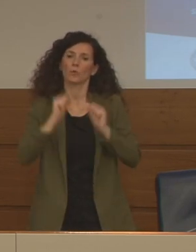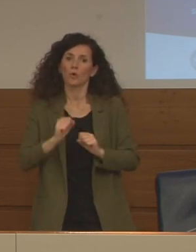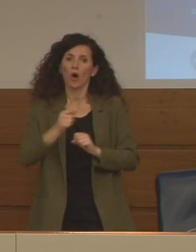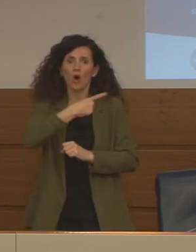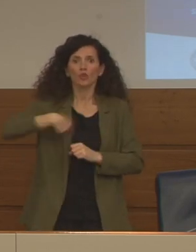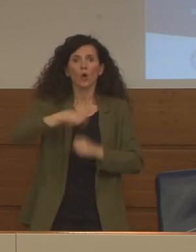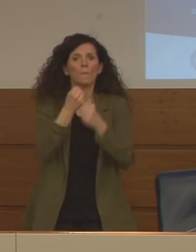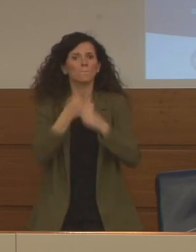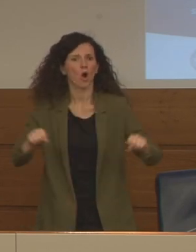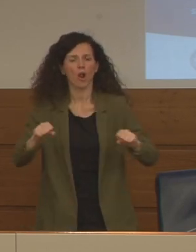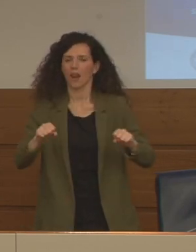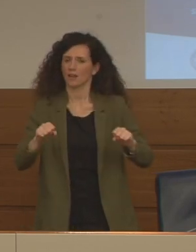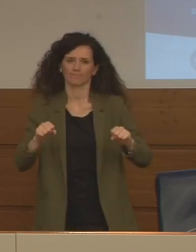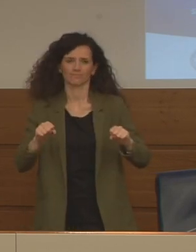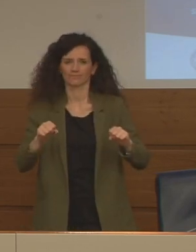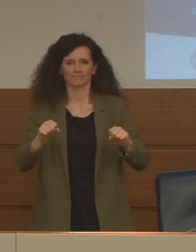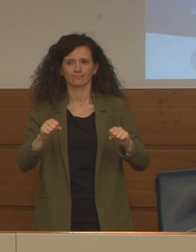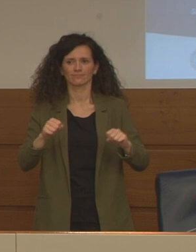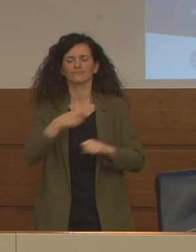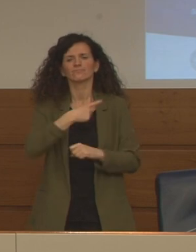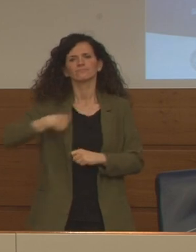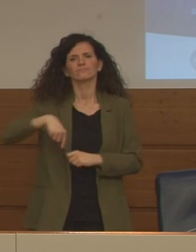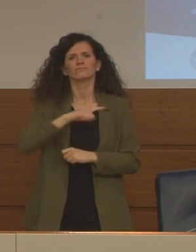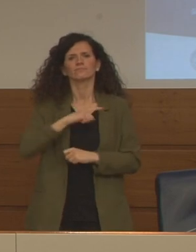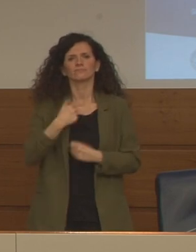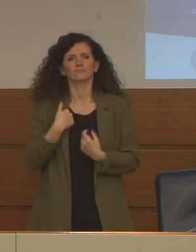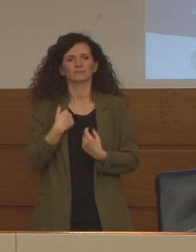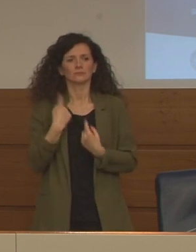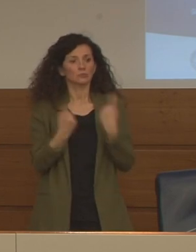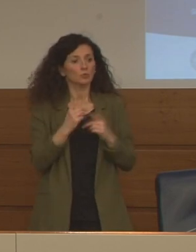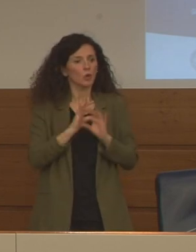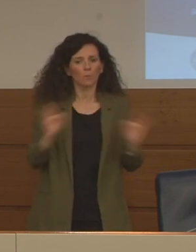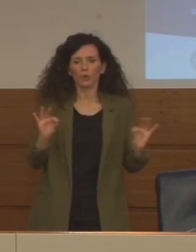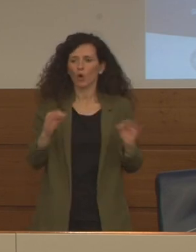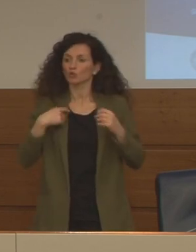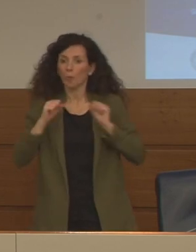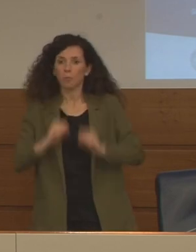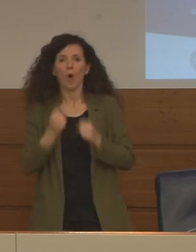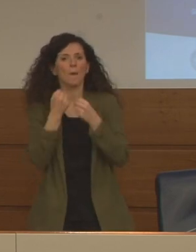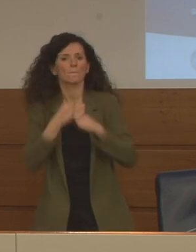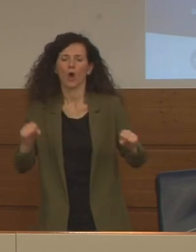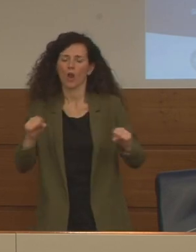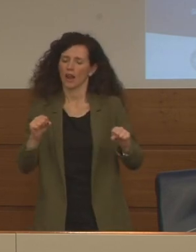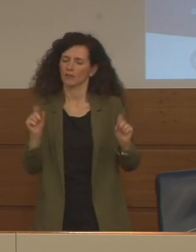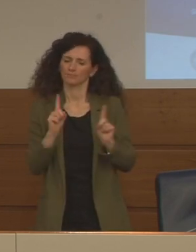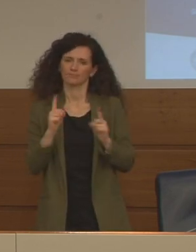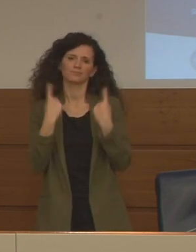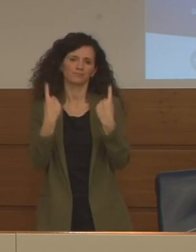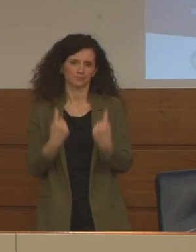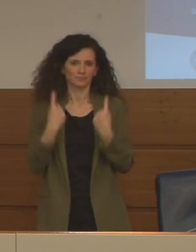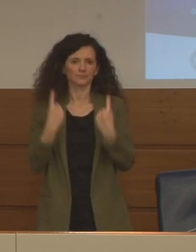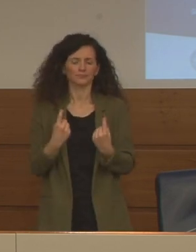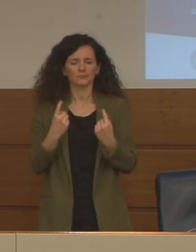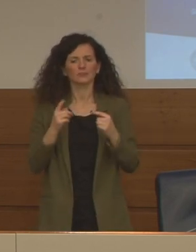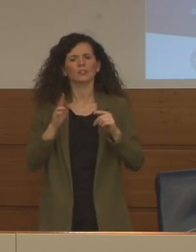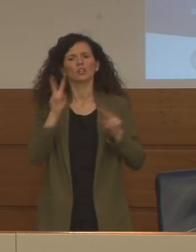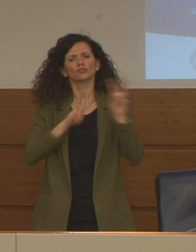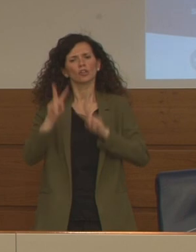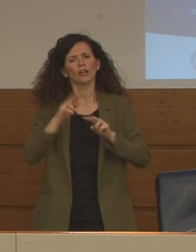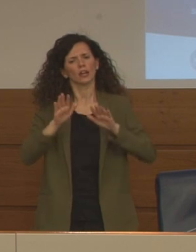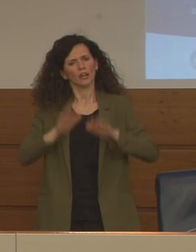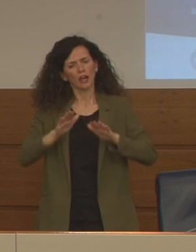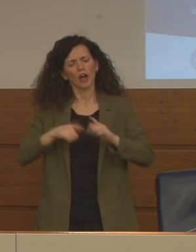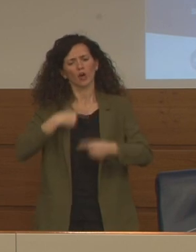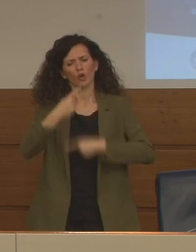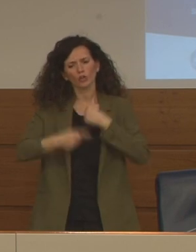non siamo non abbiamo le condizioni non ci sono i presupposti per mollare dobbiamo mantenere queste misure se